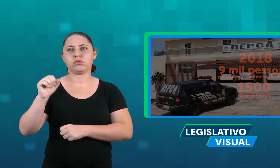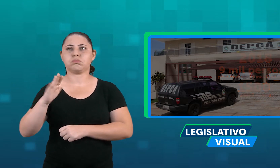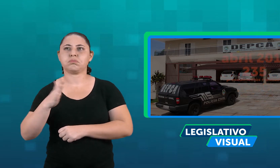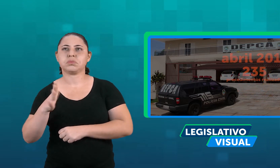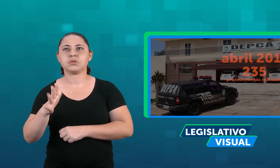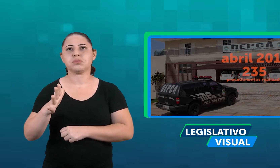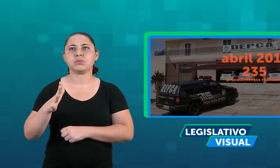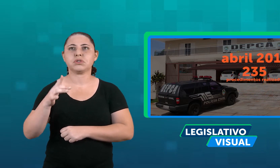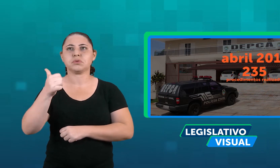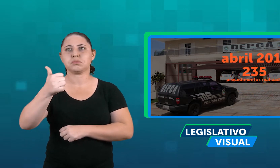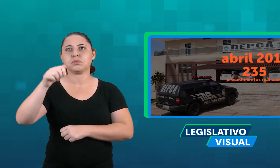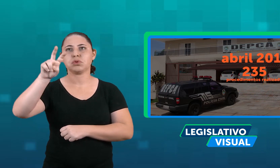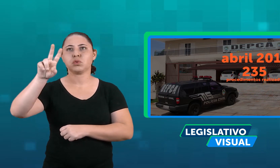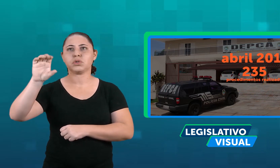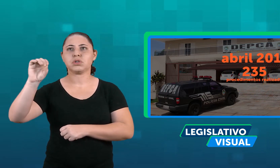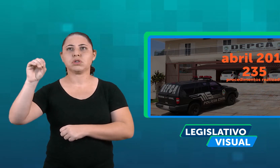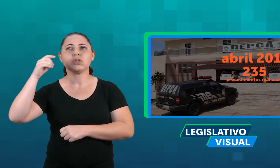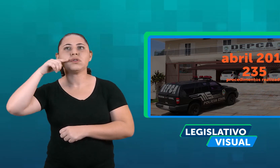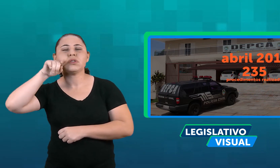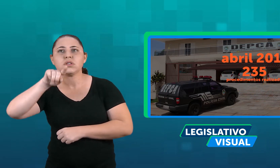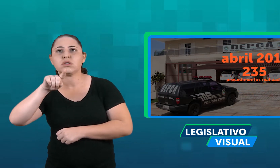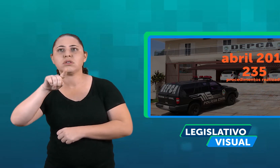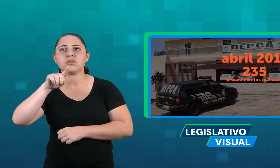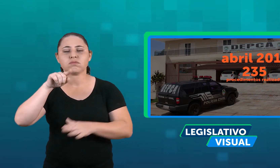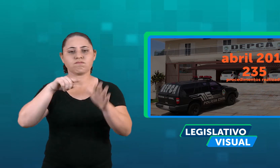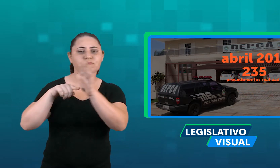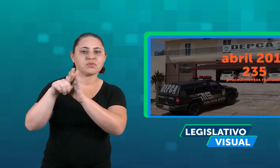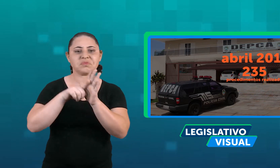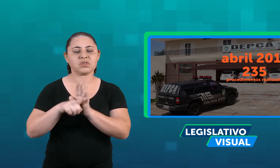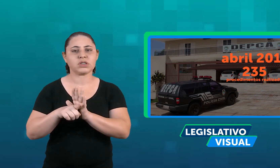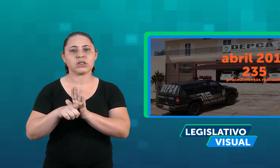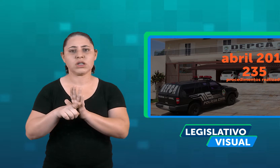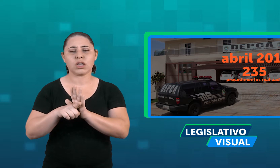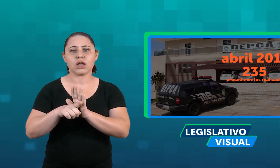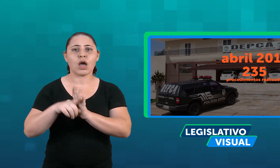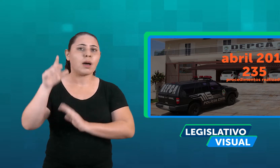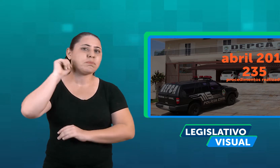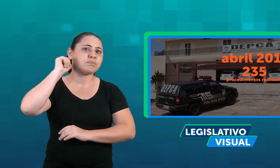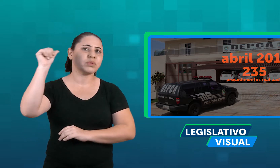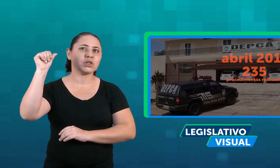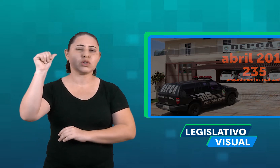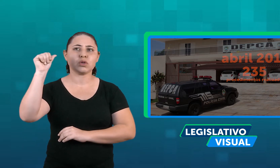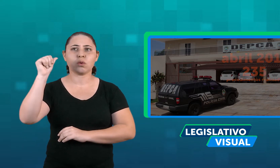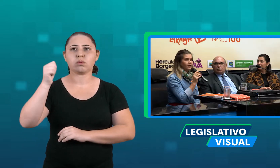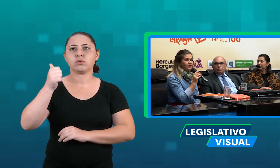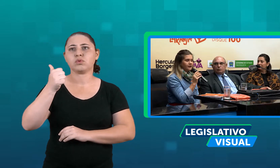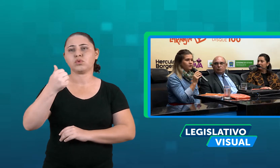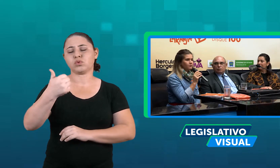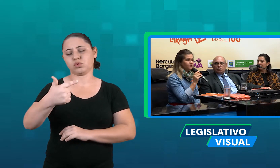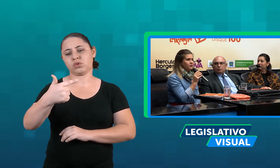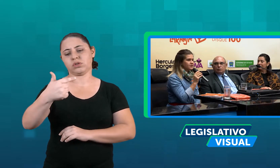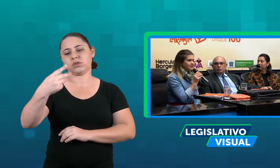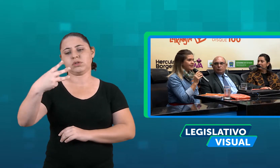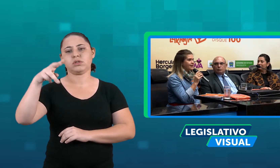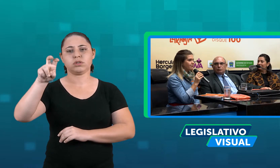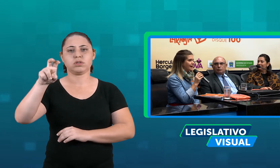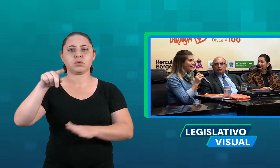atendimentos. Somente no mês de abril foram realizados 235 procedimentos.